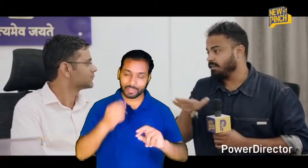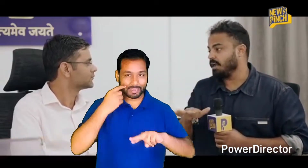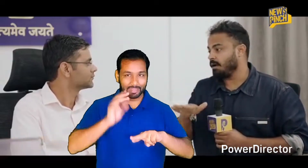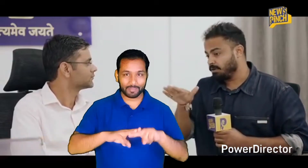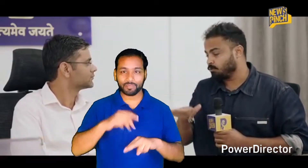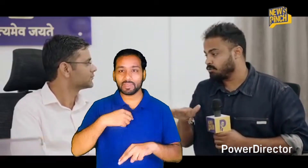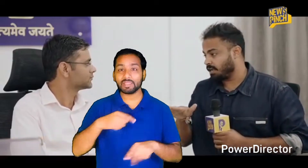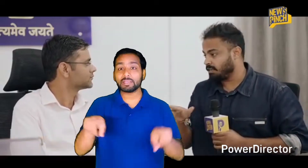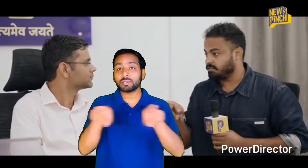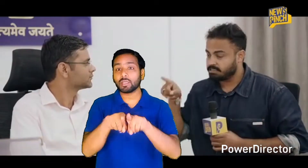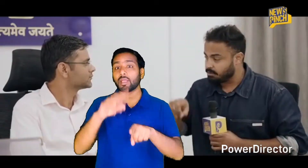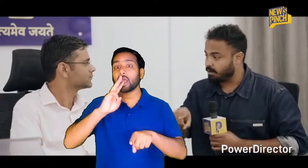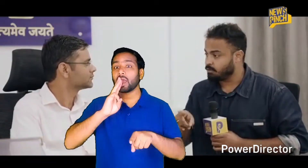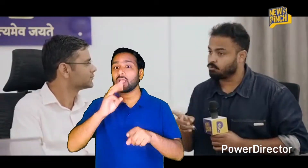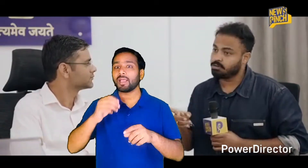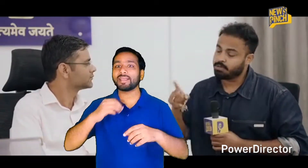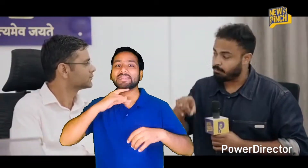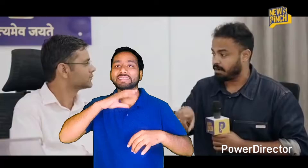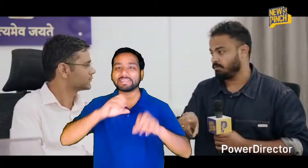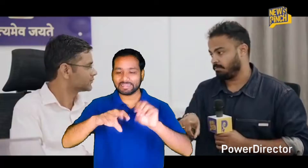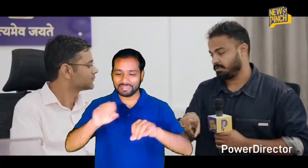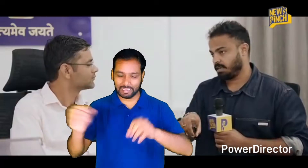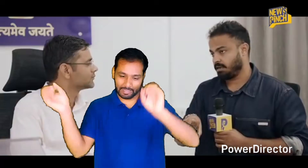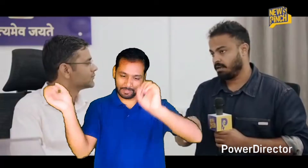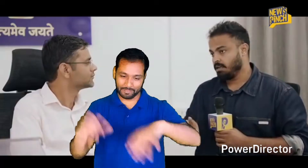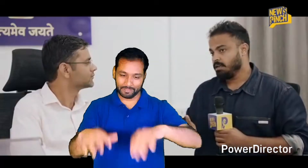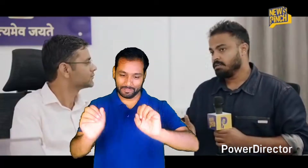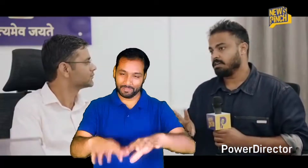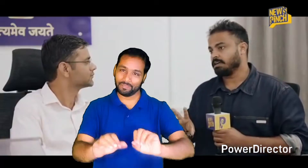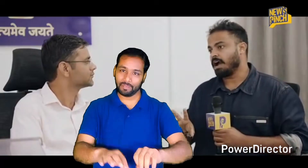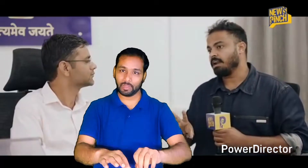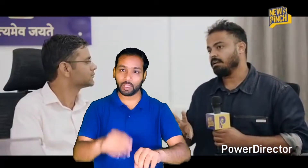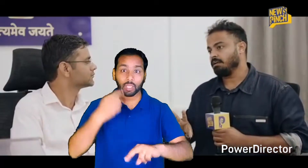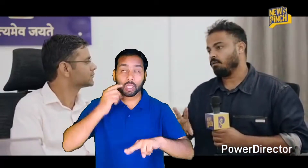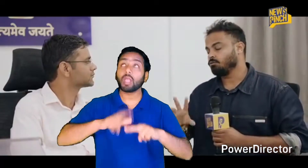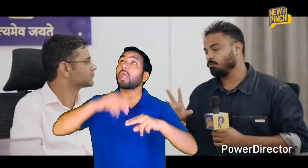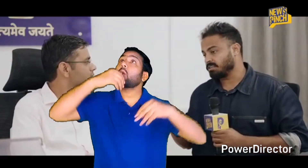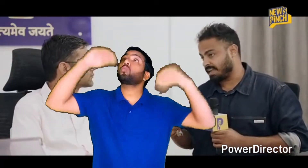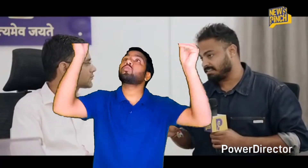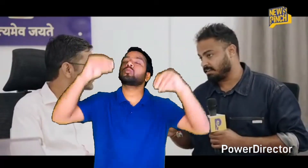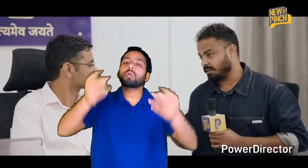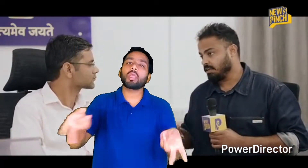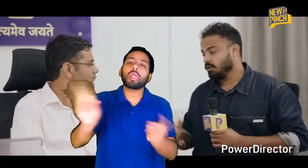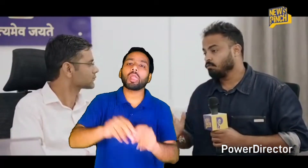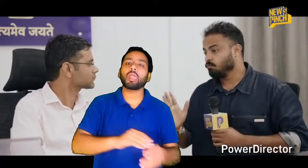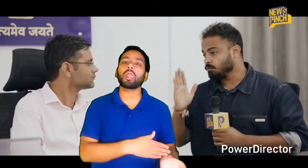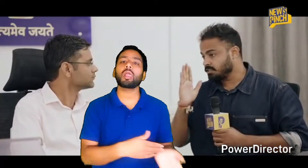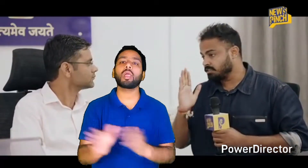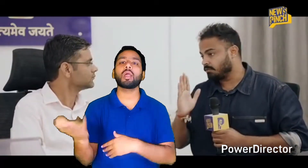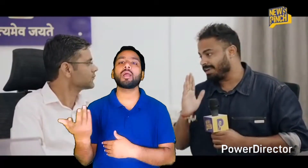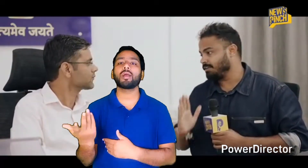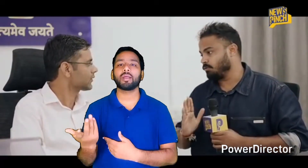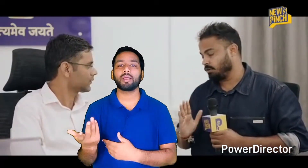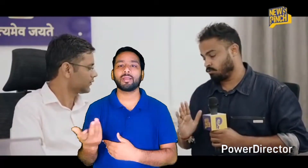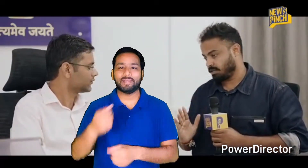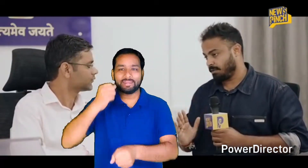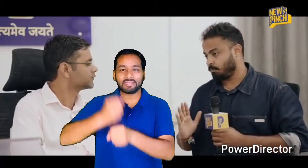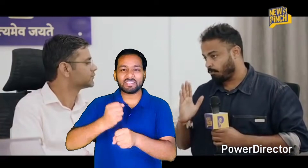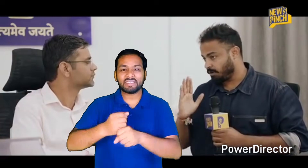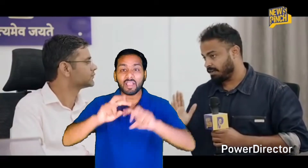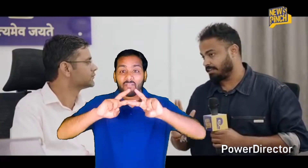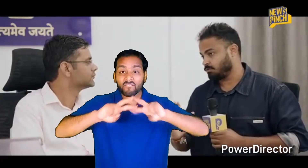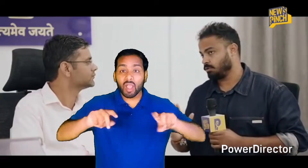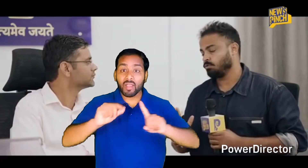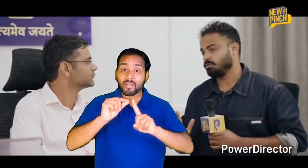इससे पानी अभी रुक जाएगा, जैसे ही बारिश होगी फिर पानी वापस आएगा। सरकार और जो प्रशासन है वो इसकी दवाई क्यों नहीं खोज